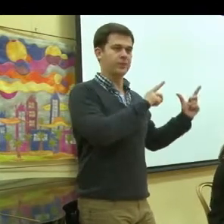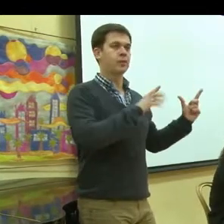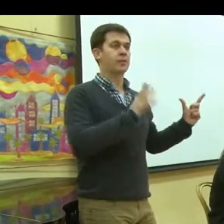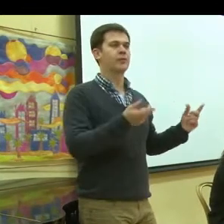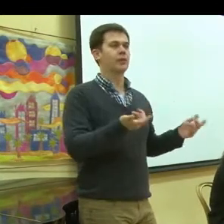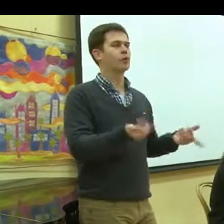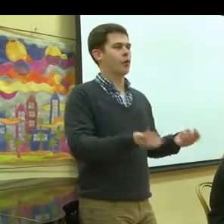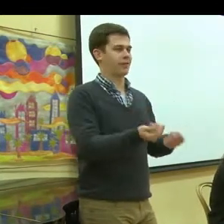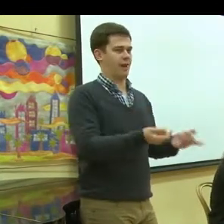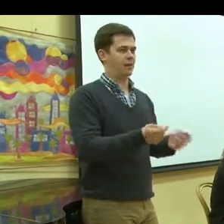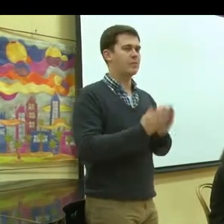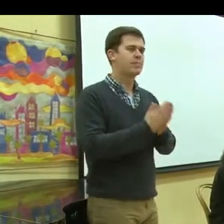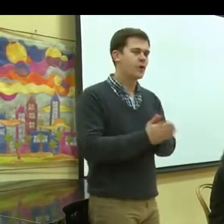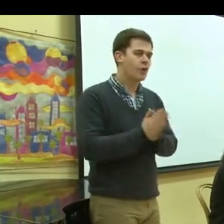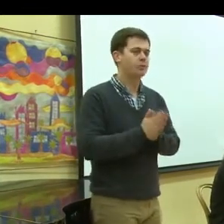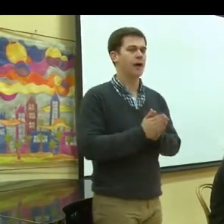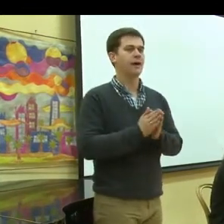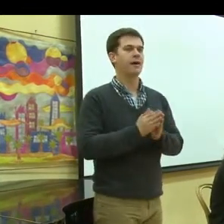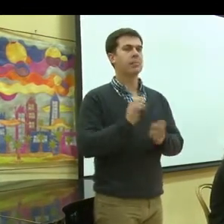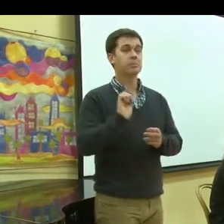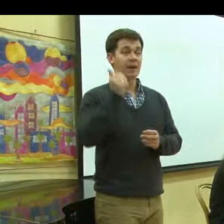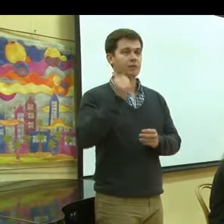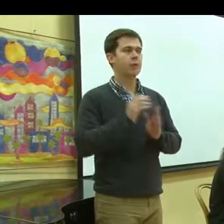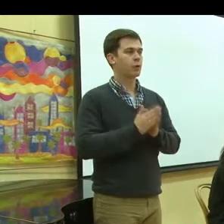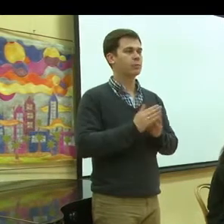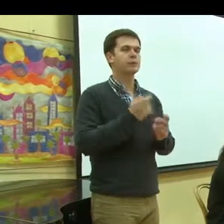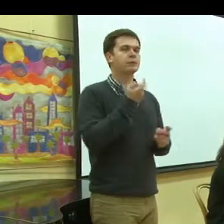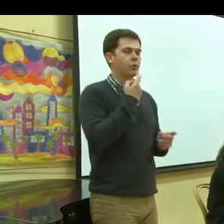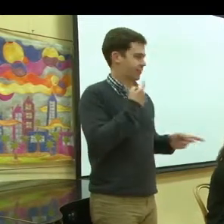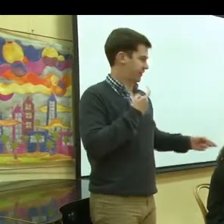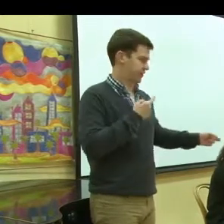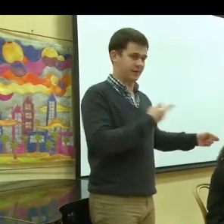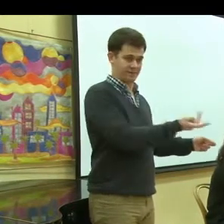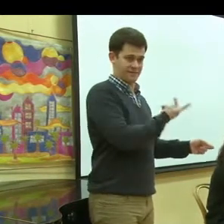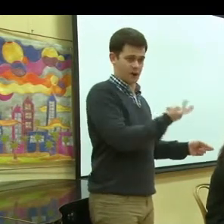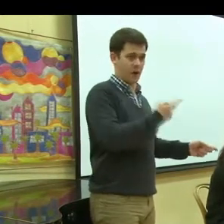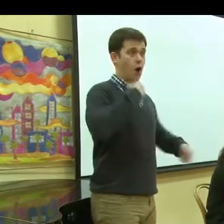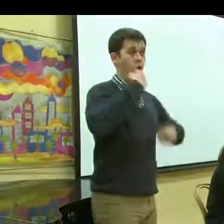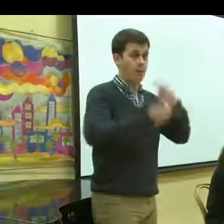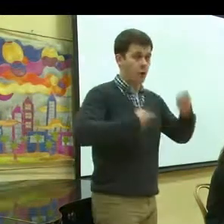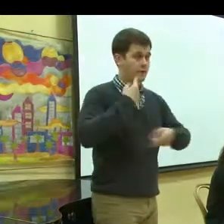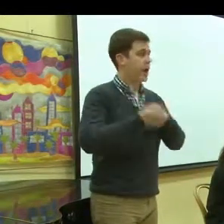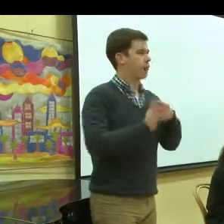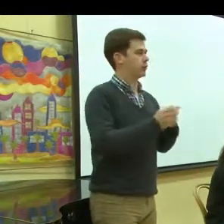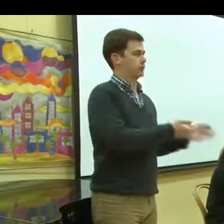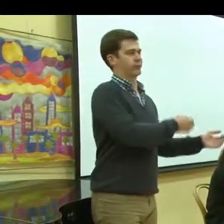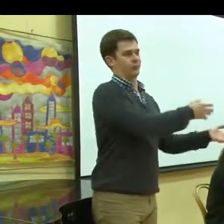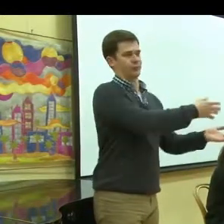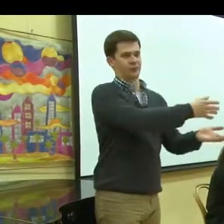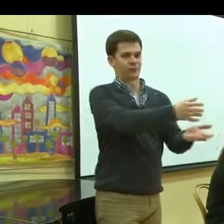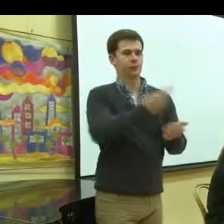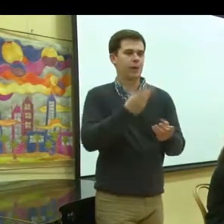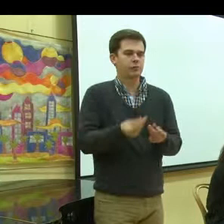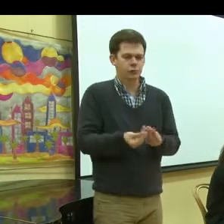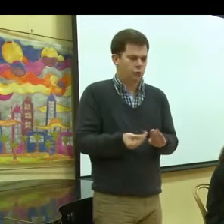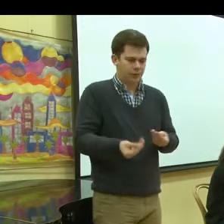tych przedmiotów. Tylko ja mam wielką prośbę. Opiszcie najpierw, co trafi do rąk i może od waszej uczennicy zaczniemy, od Hani Wysockiej. I